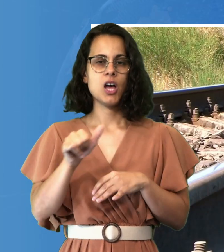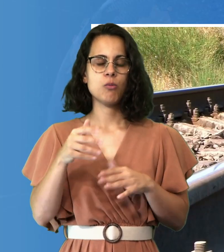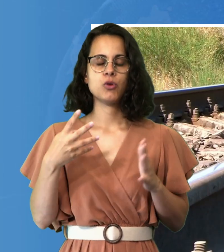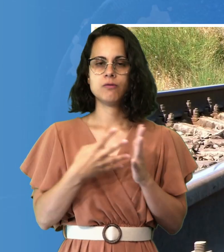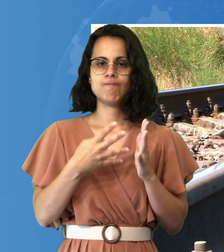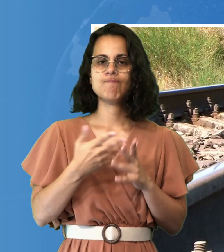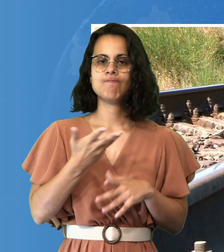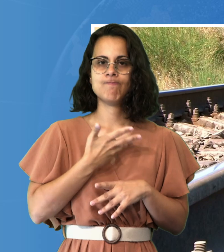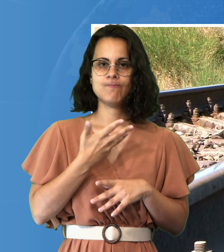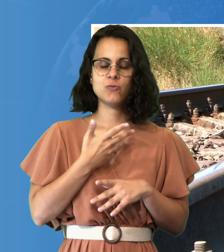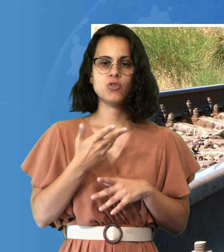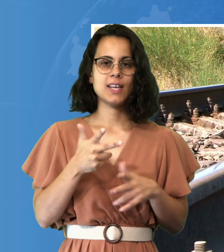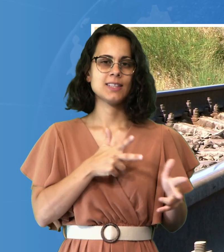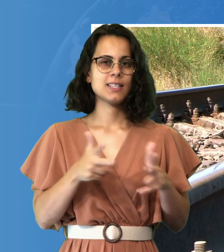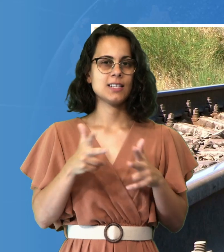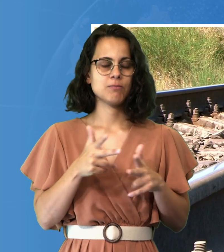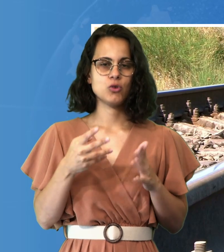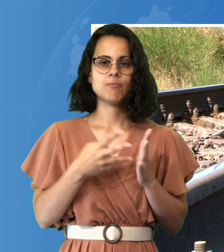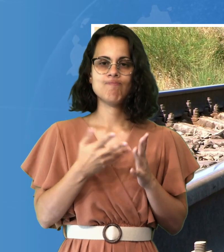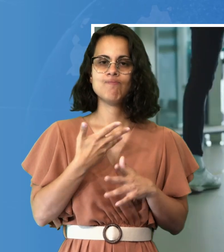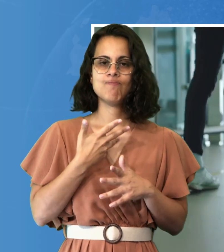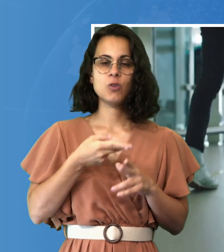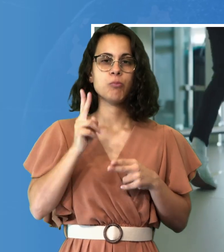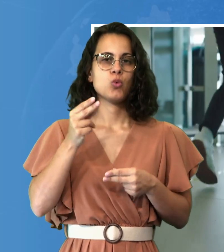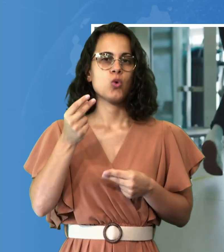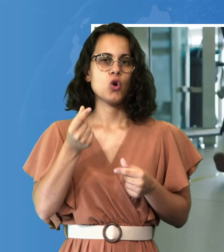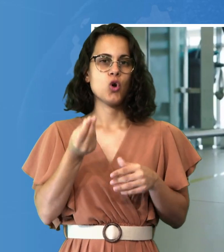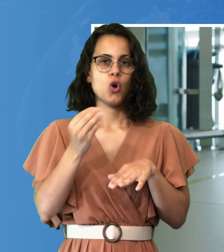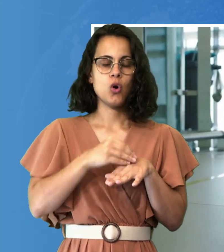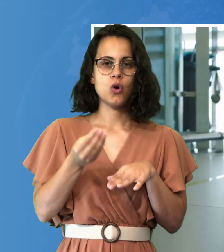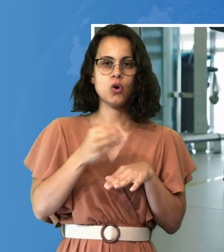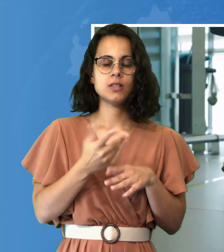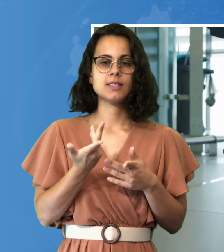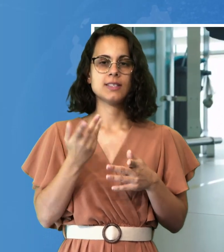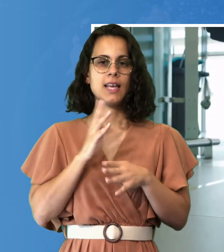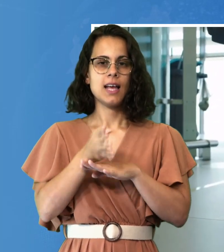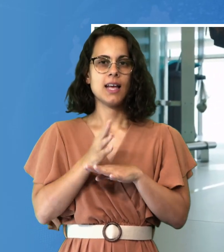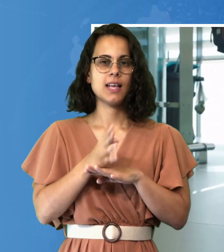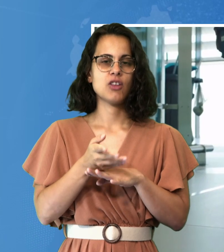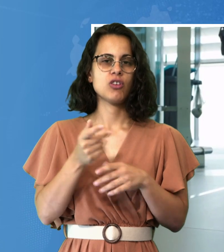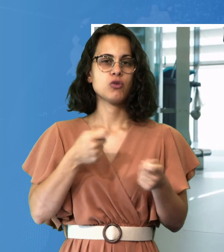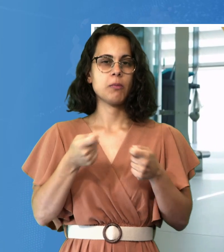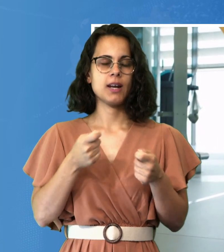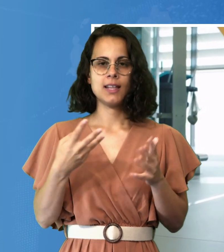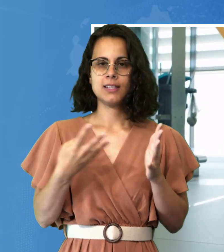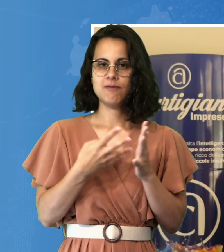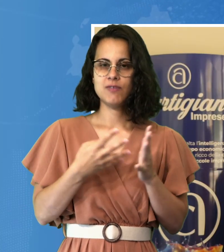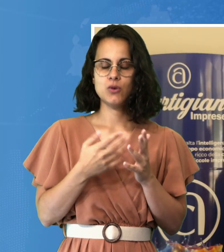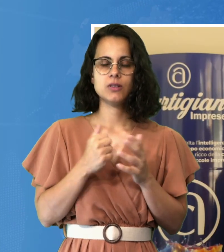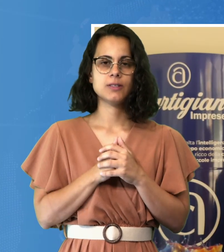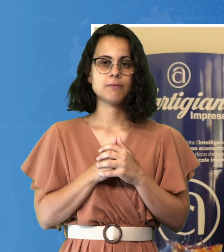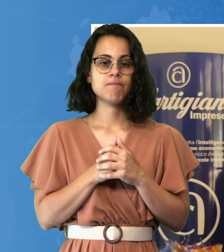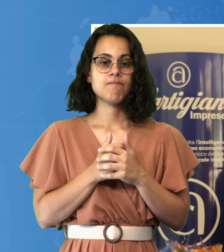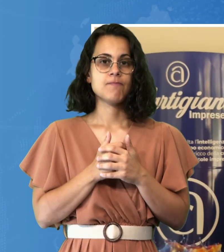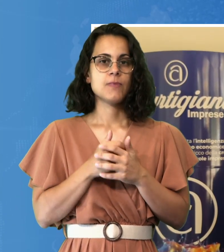Difficoltà logistiche che aumentano i costi operativi e limitano l'accesso ai mercati ostacolando la competitività delle imprese. Le aree